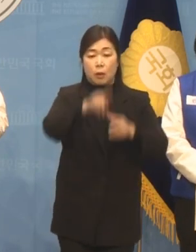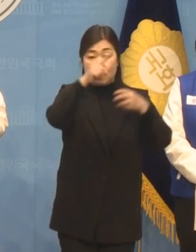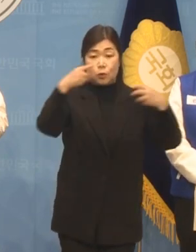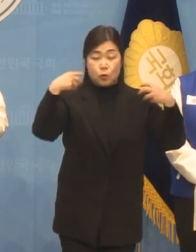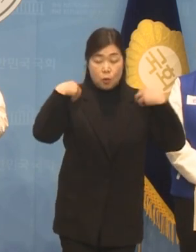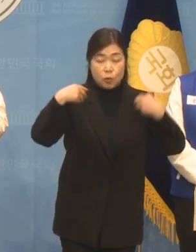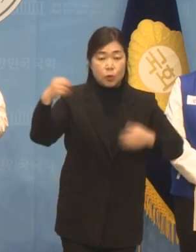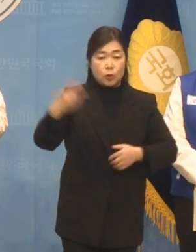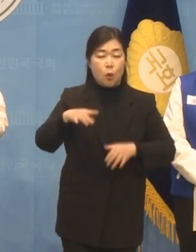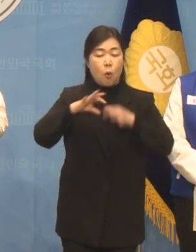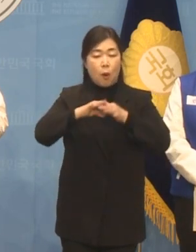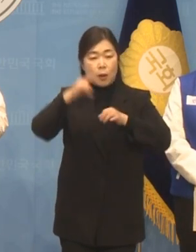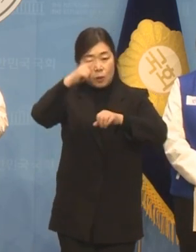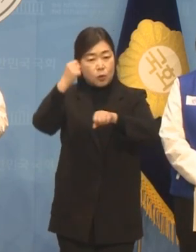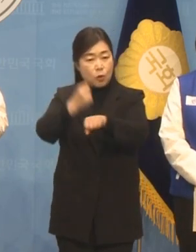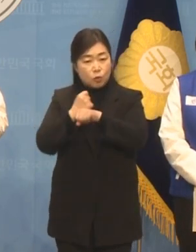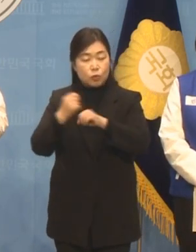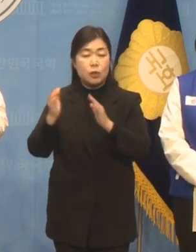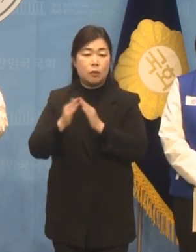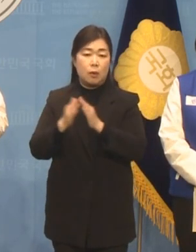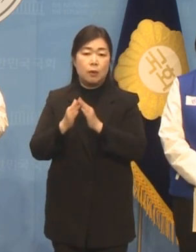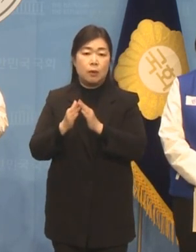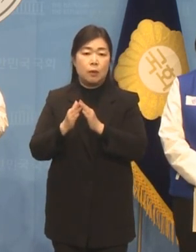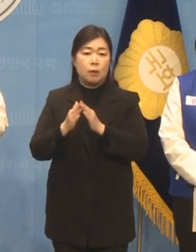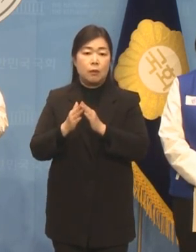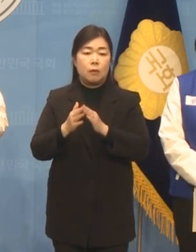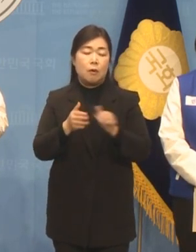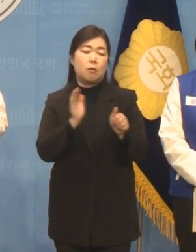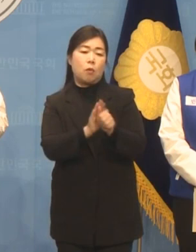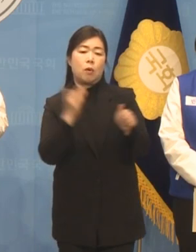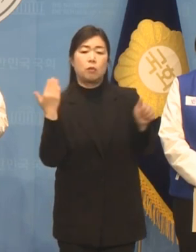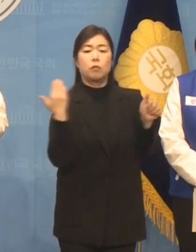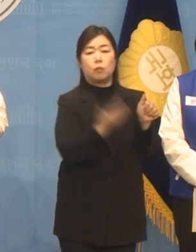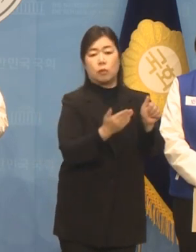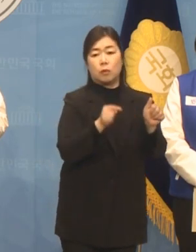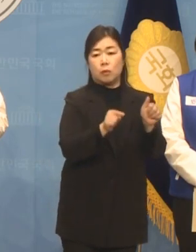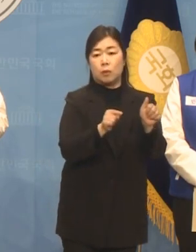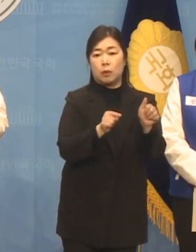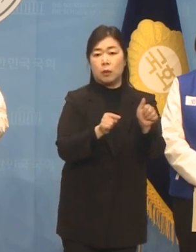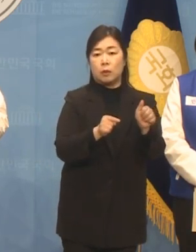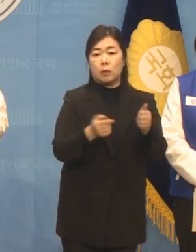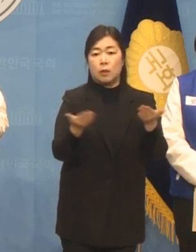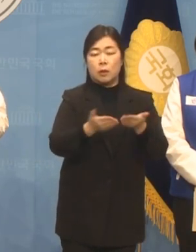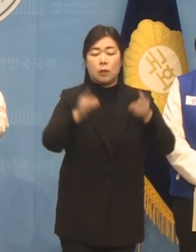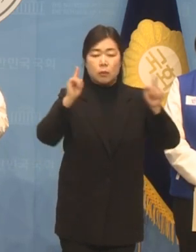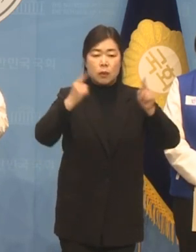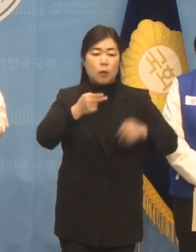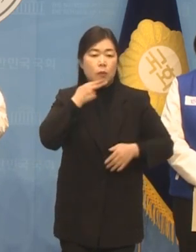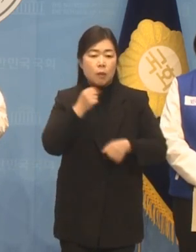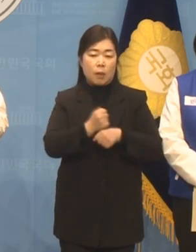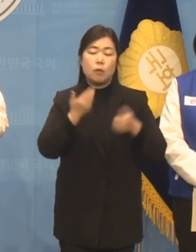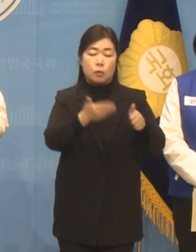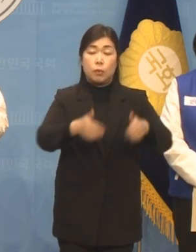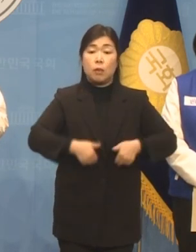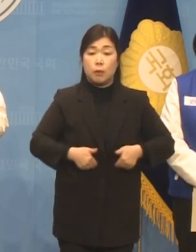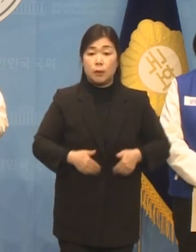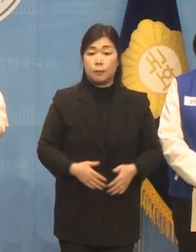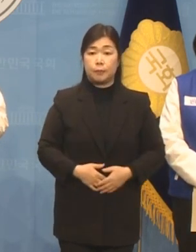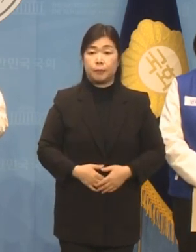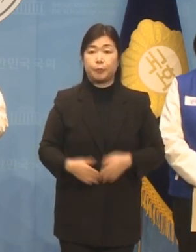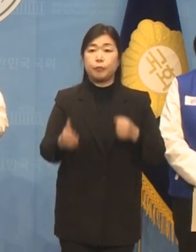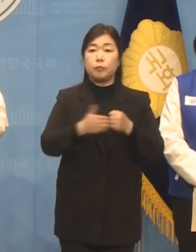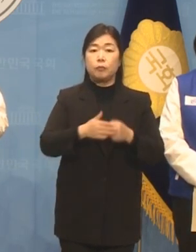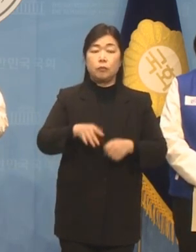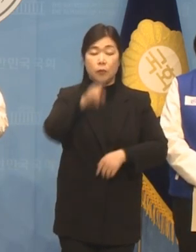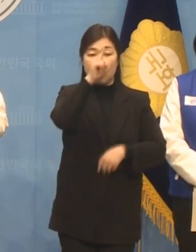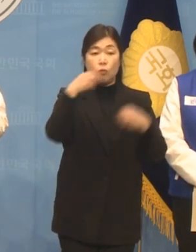등이 참가하는 가칭 정의로운 전환위원회를 설치할 것을 제안합니다. 정부는 전기차 전환